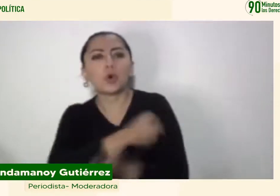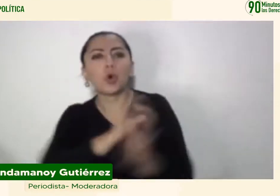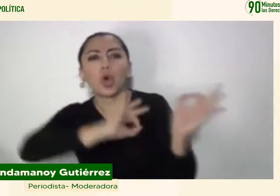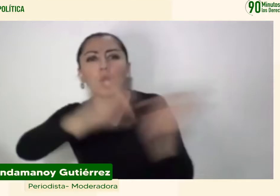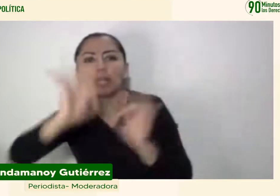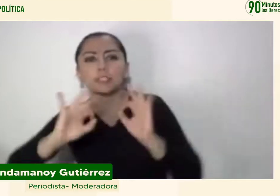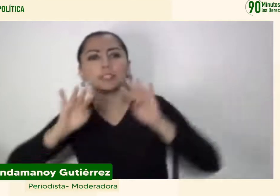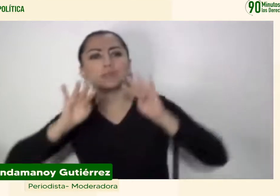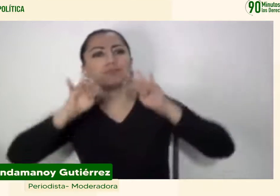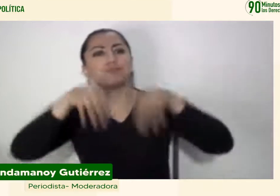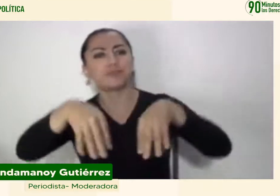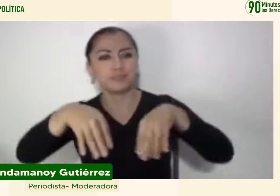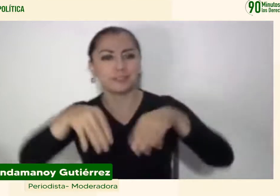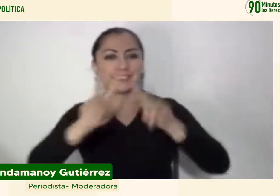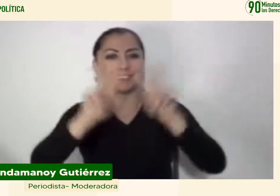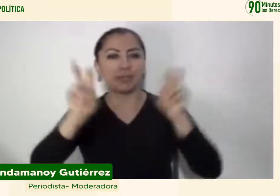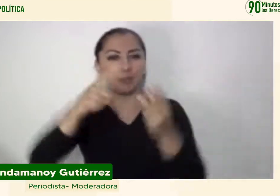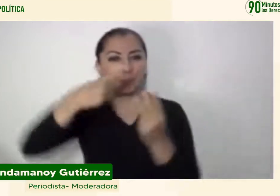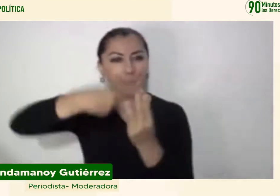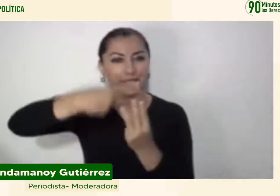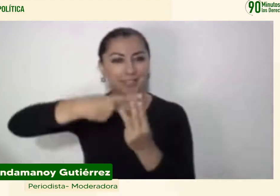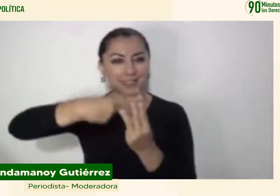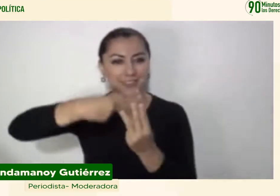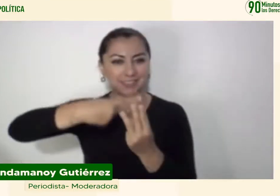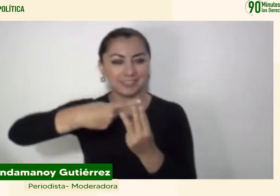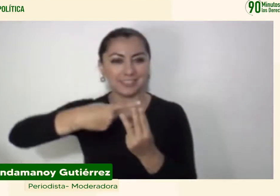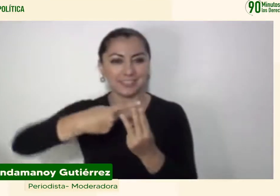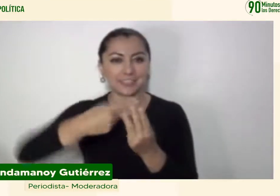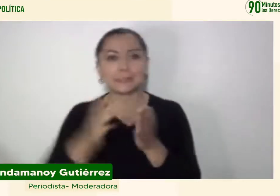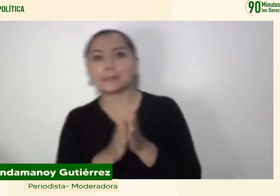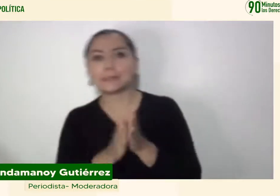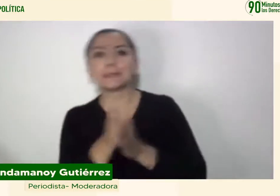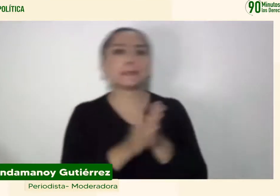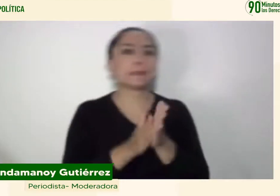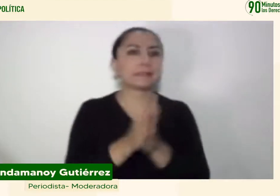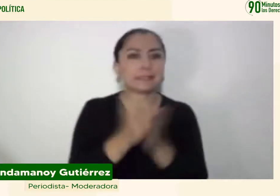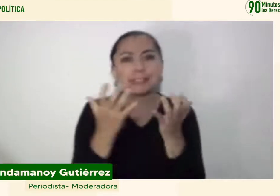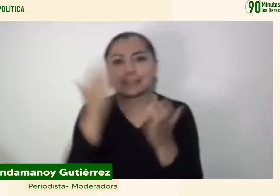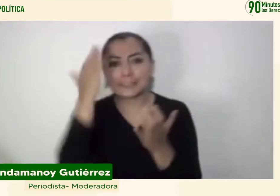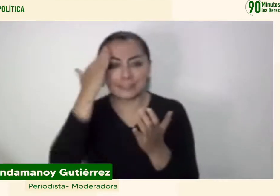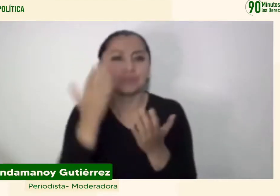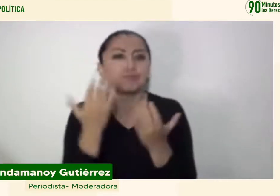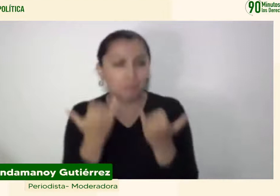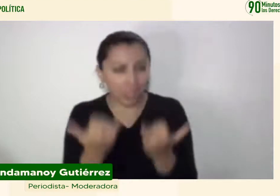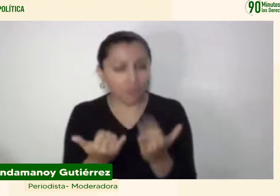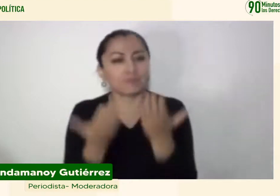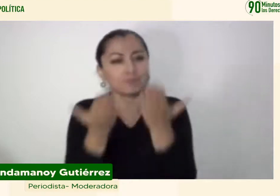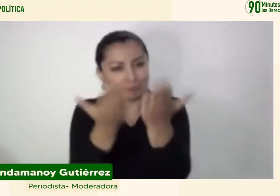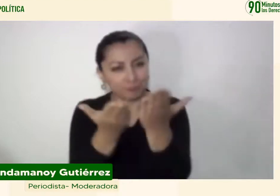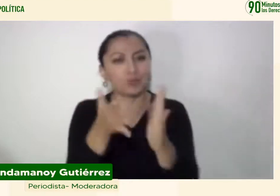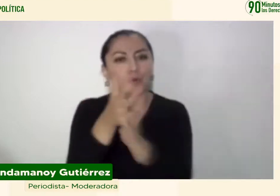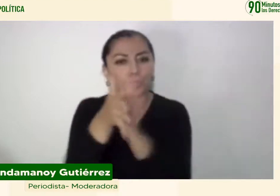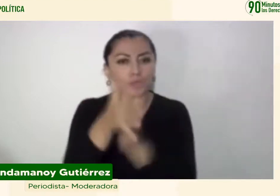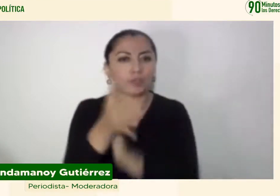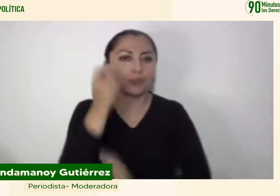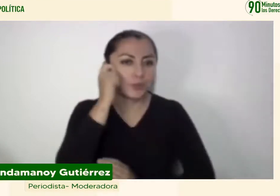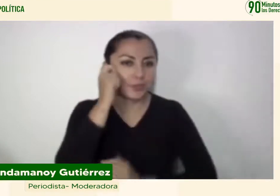están a la espera sobre el comité del plantón que nos tienen para decir frente a la licencia de conducción ahora